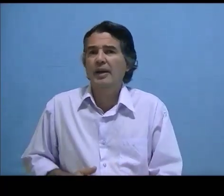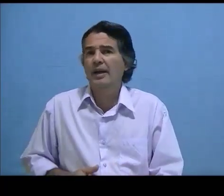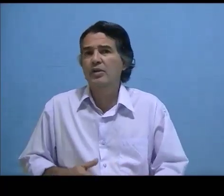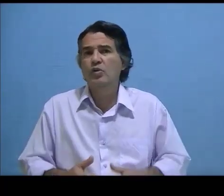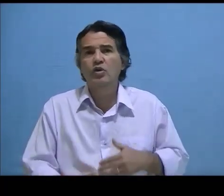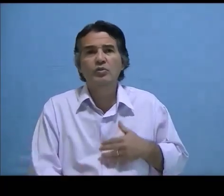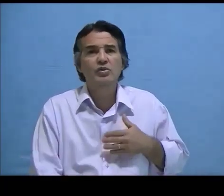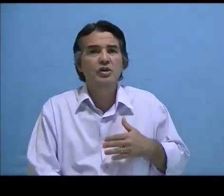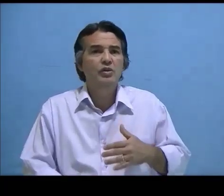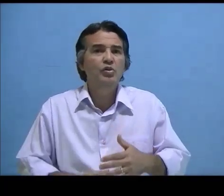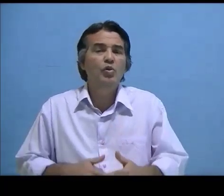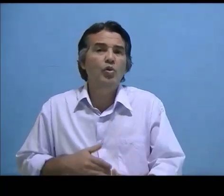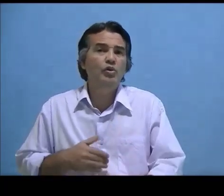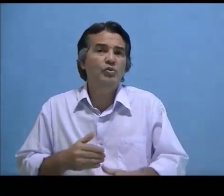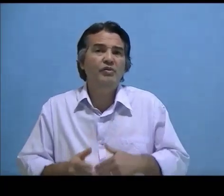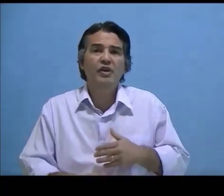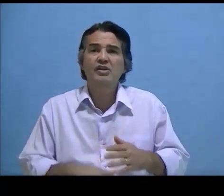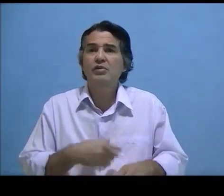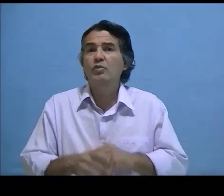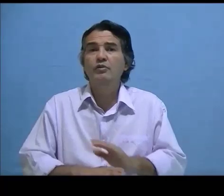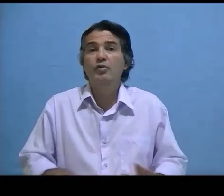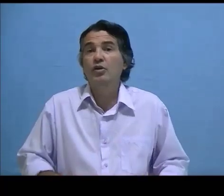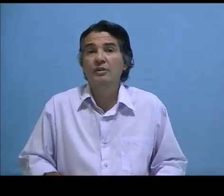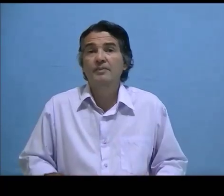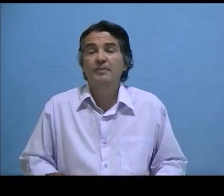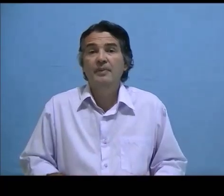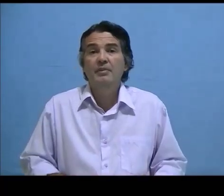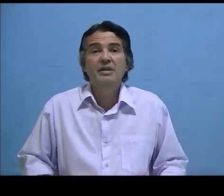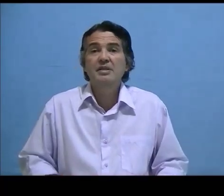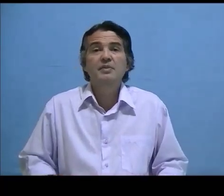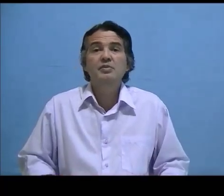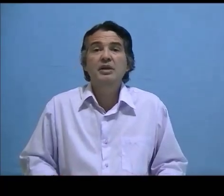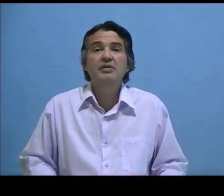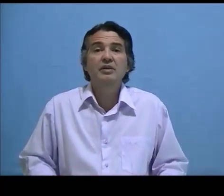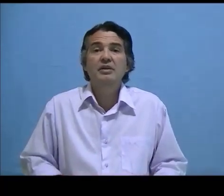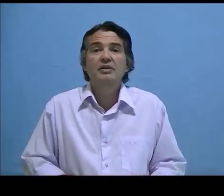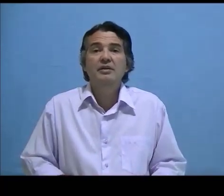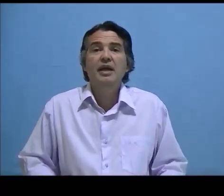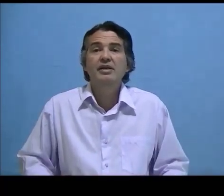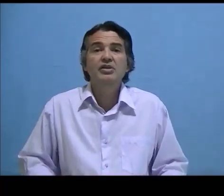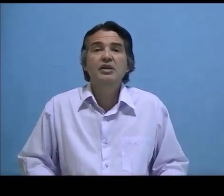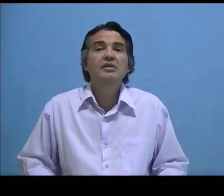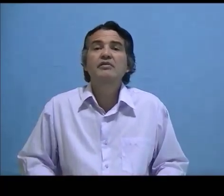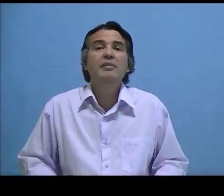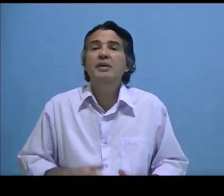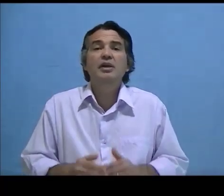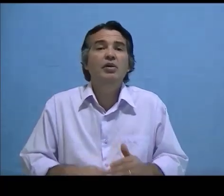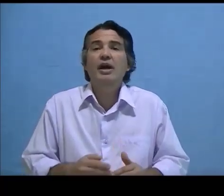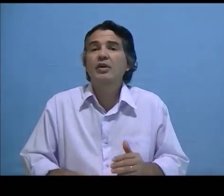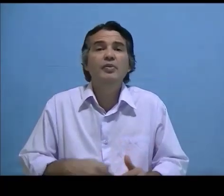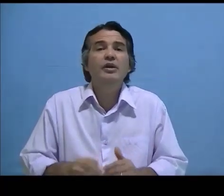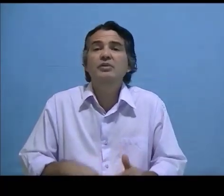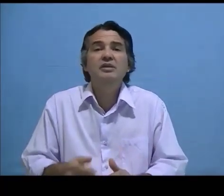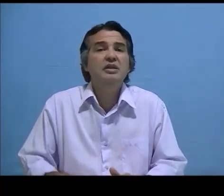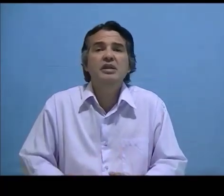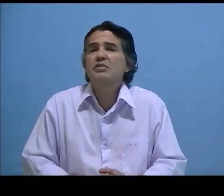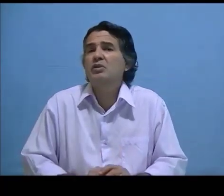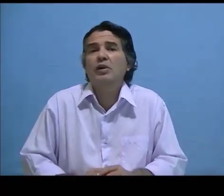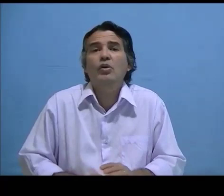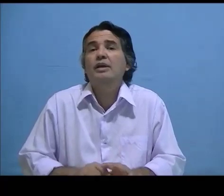numa parada de ônibus, num encontro, numa festa, como for, mas simplesmente daí em diante vai perder o horário, porque no dia seguinte, quando acordar,